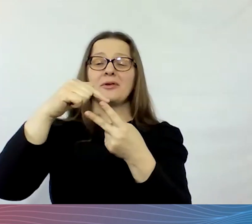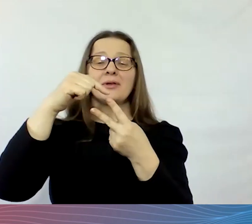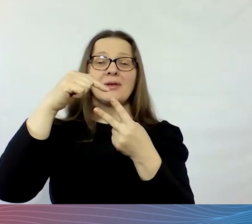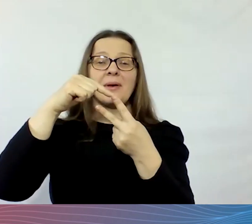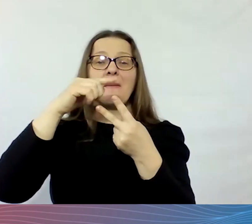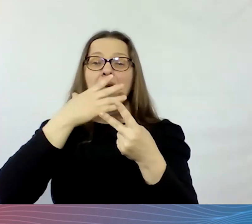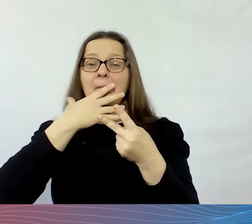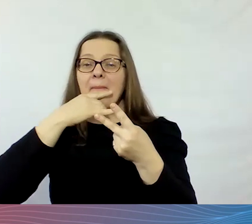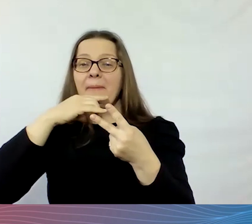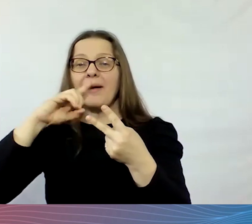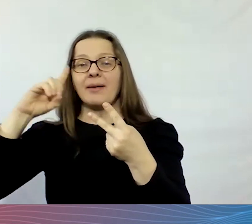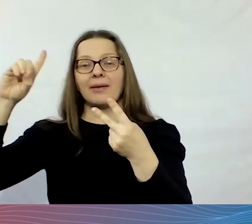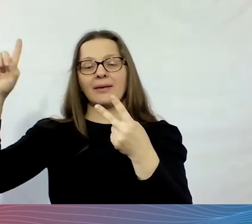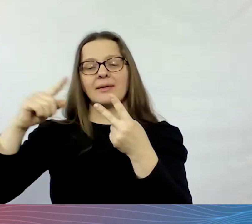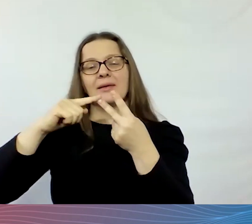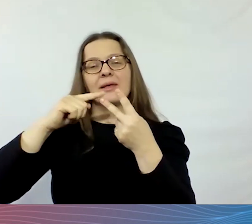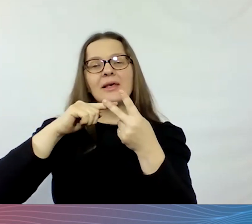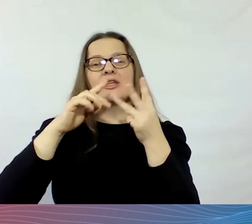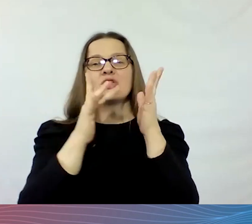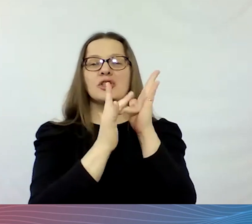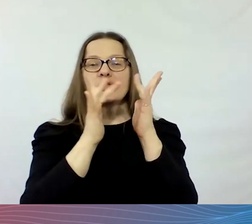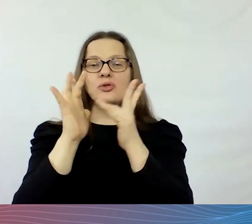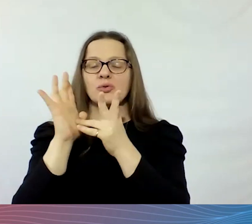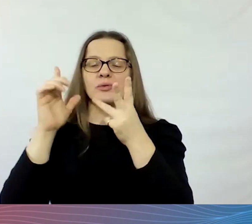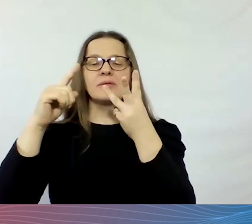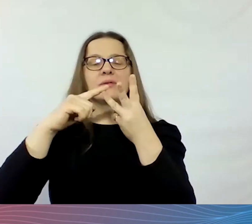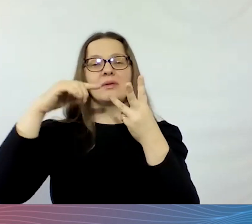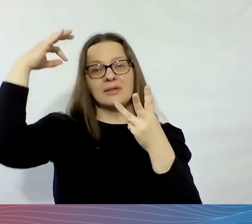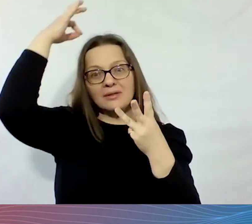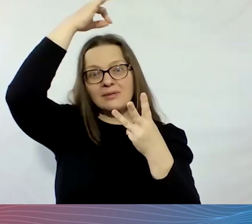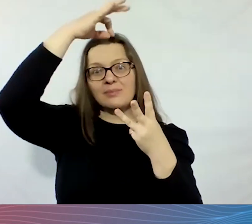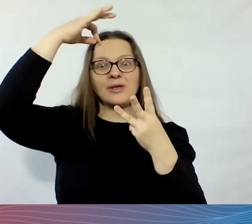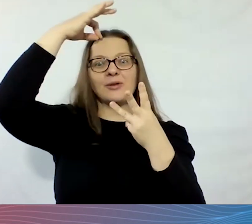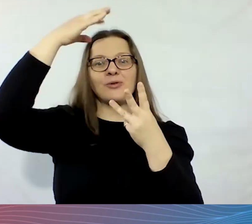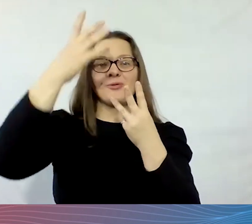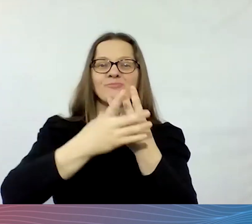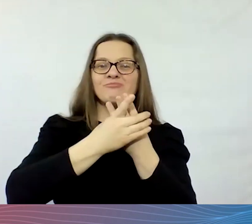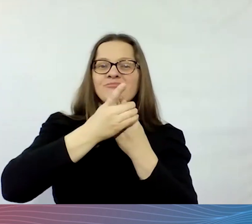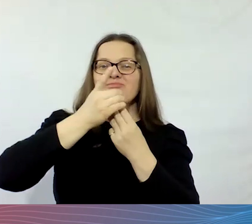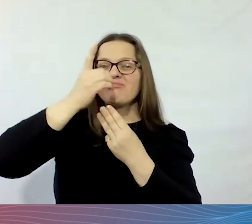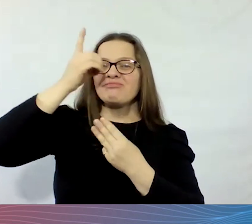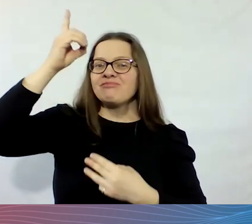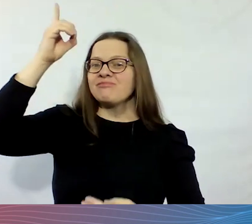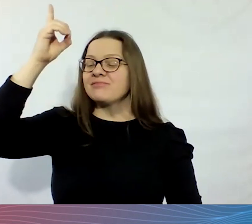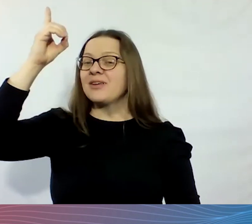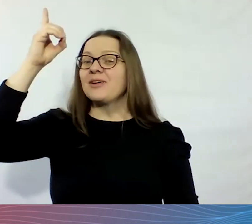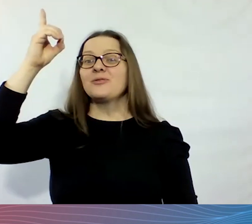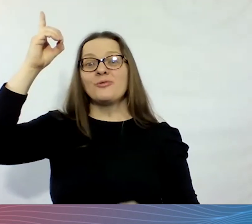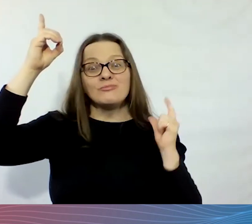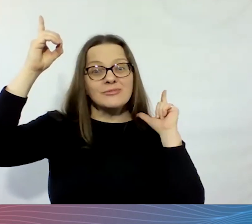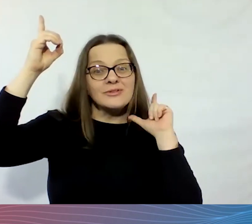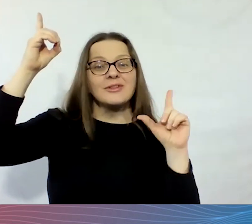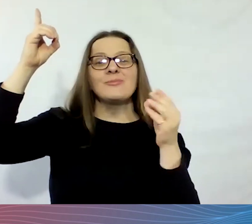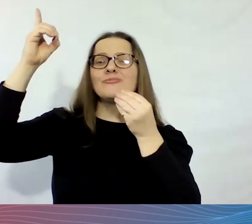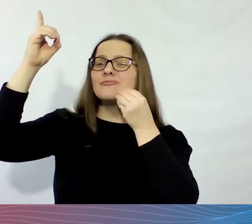fonte? Não é a mesma água que estava no ribeiro de água? Não é a mesma água que você bebe todos os dias no seu espírito? Isso